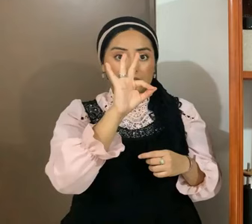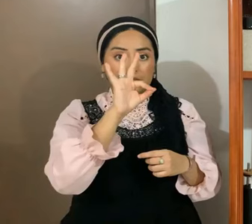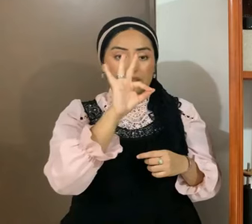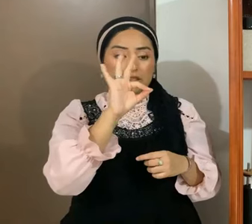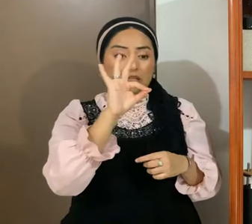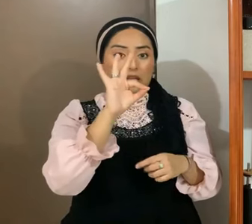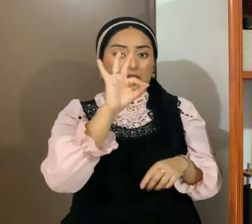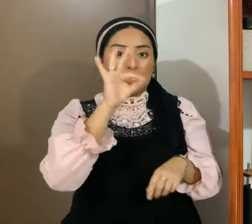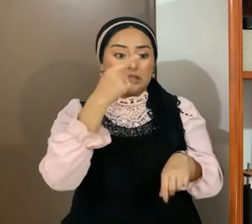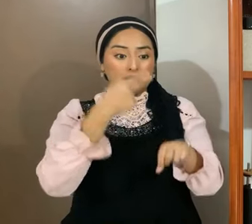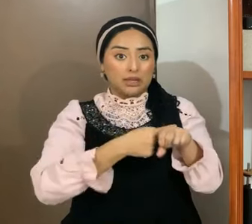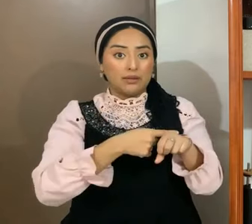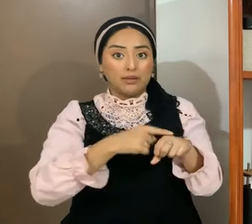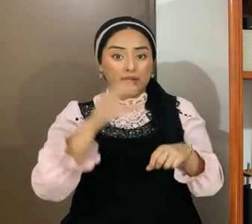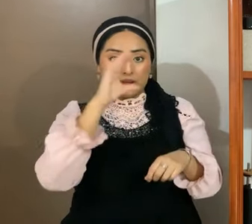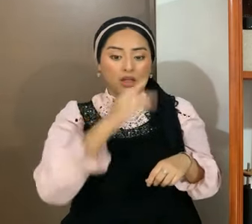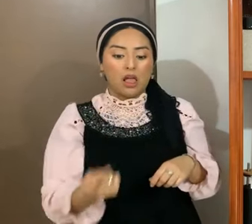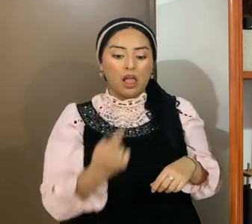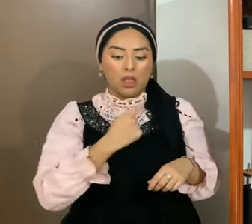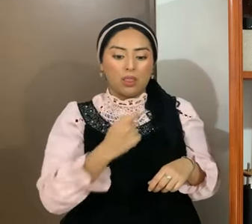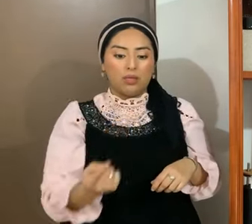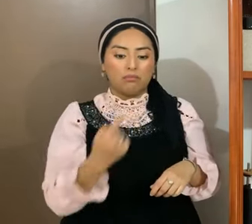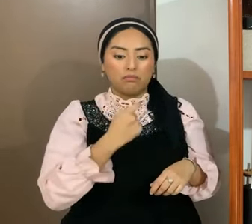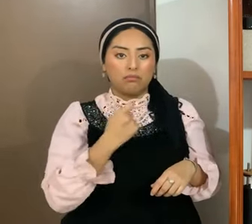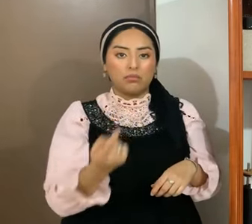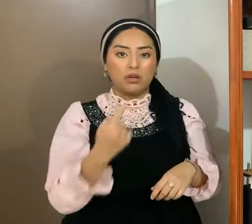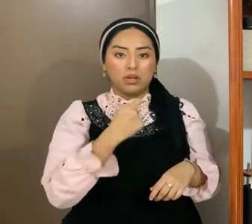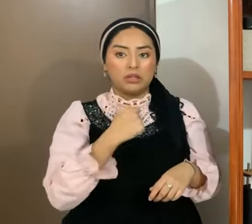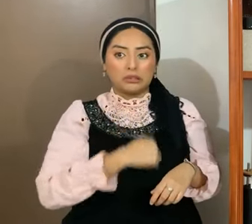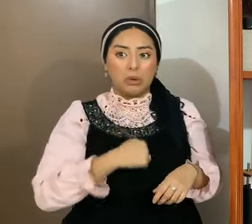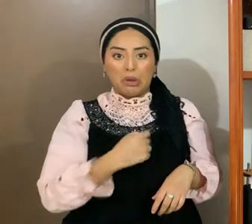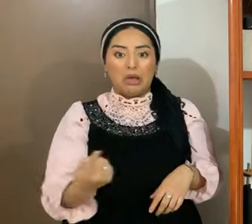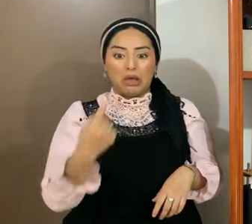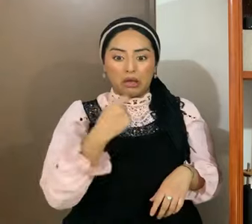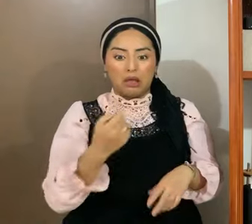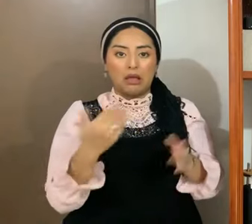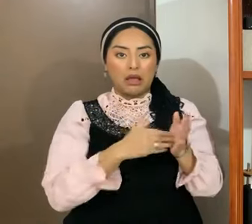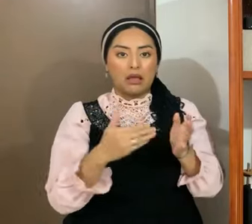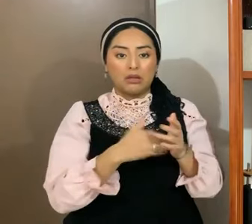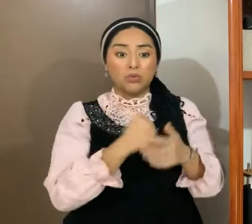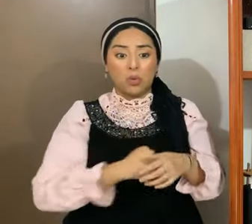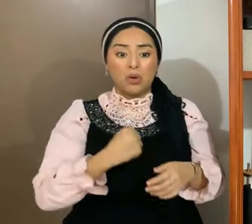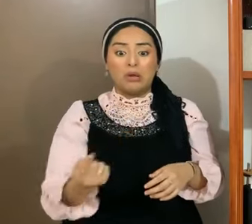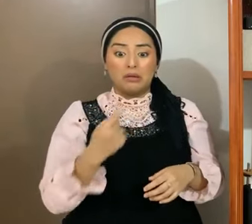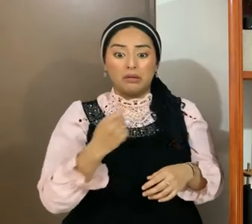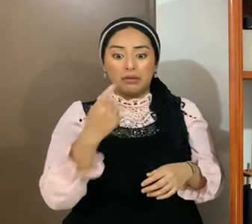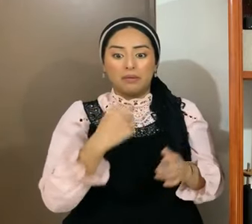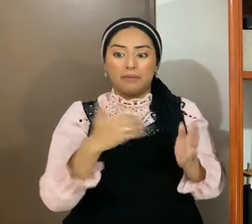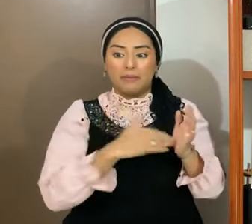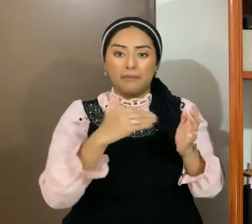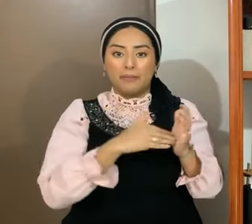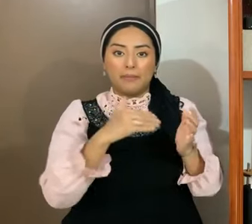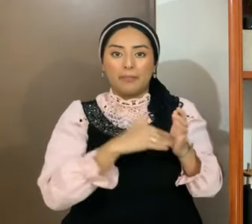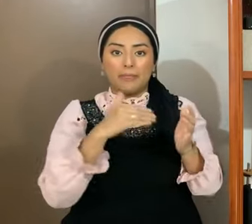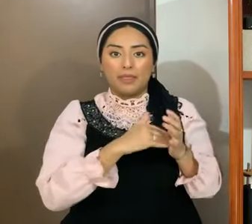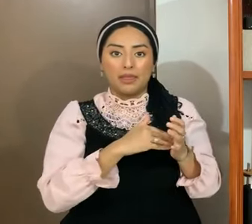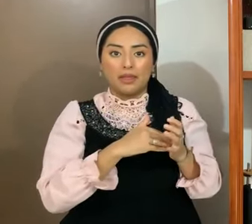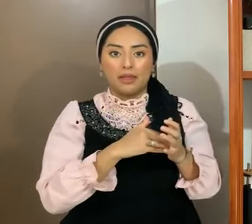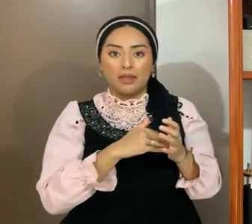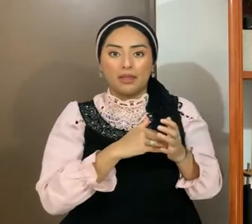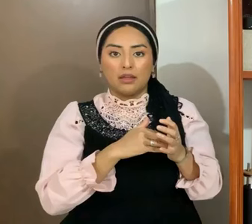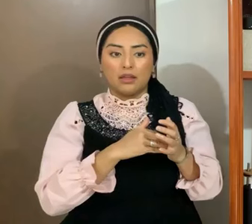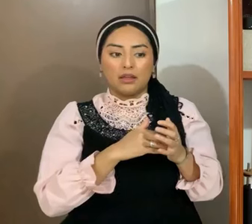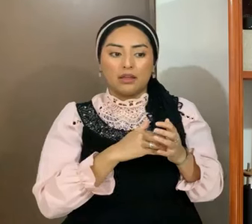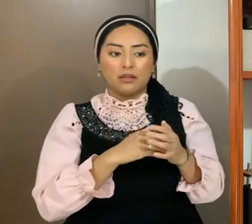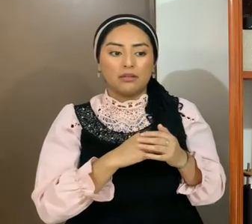10 veces que se le busca es para pedirle perdón? 9 de cada 10 veces que se le busca es para pedirle perdón.